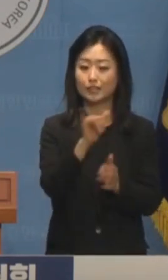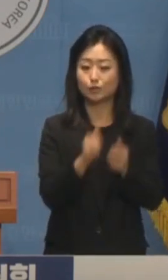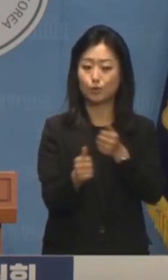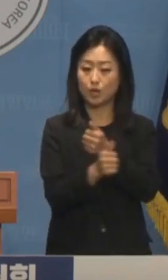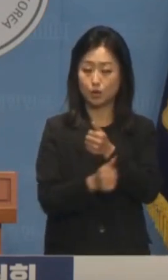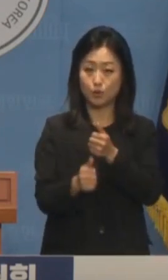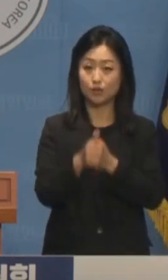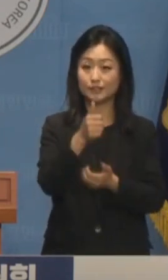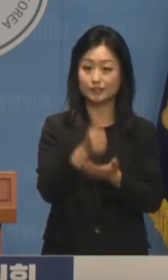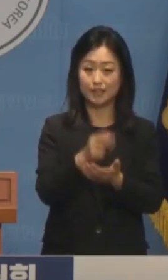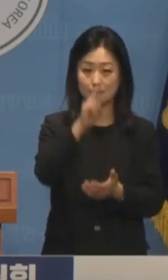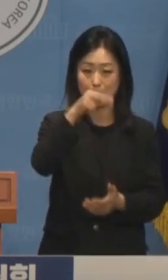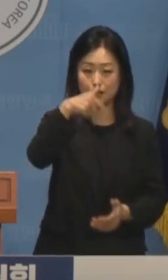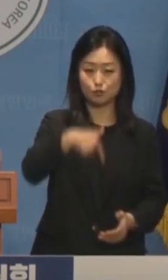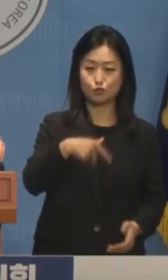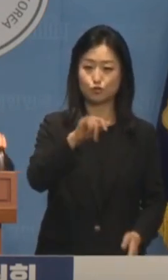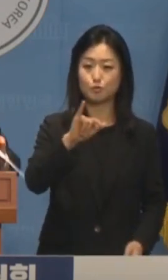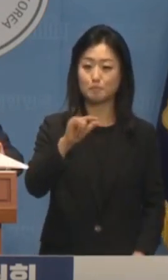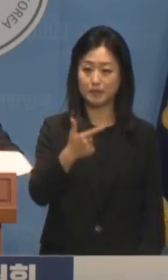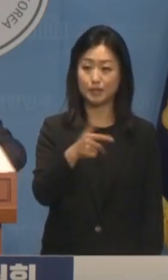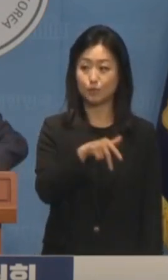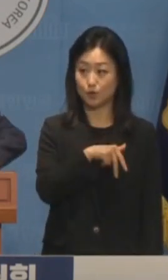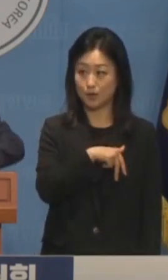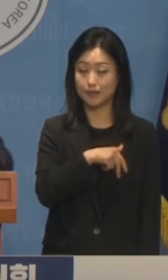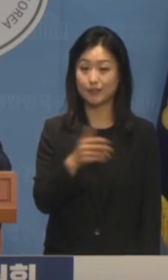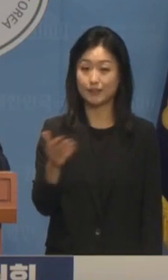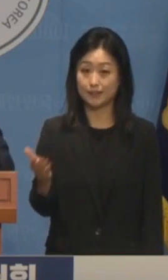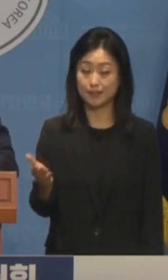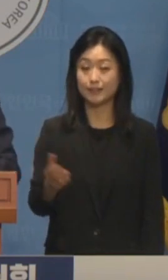을지로위원회 위원장이신 박주민 의원님 참석하셨습니다.